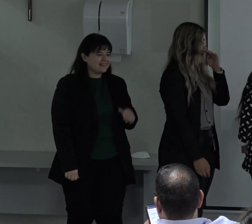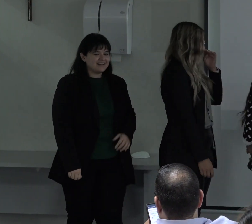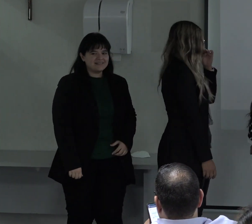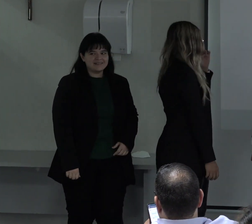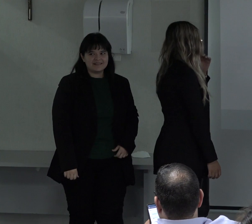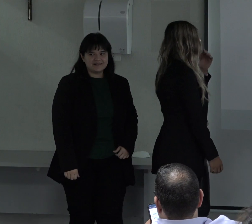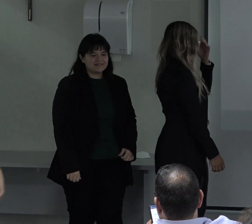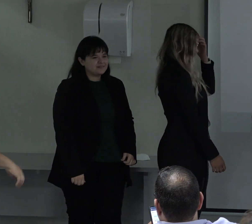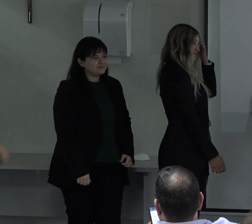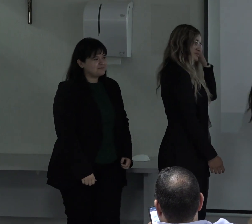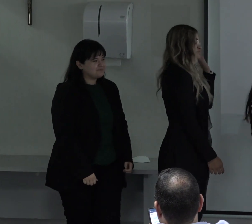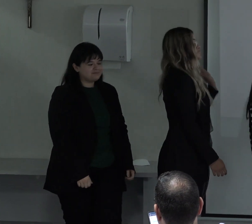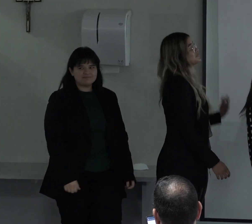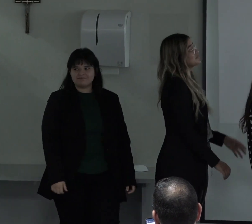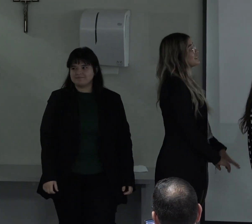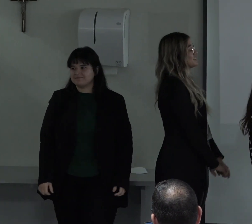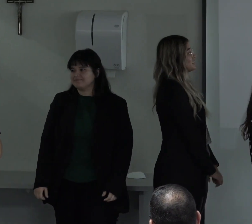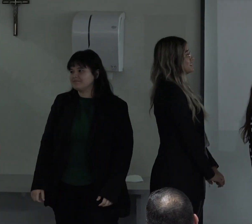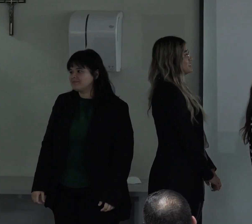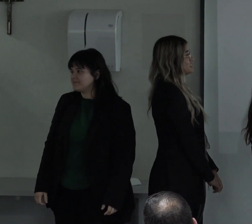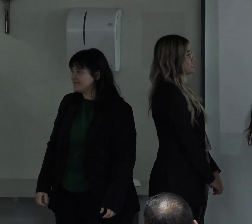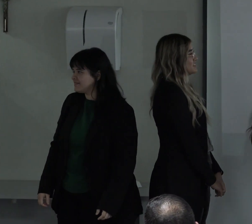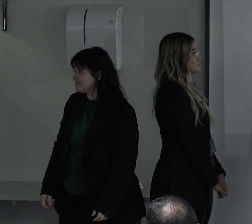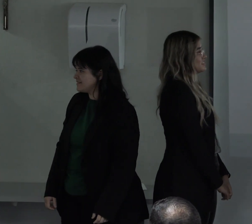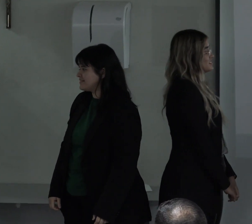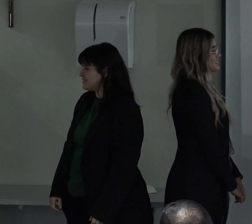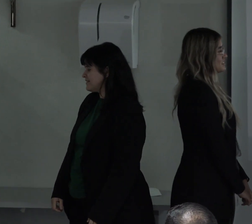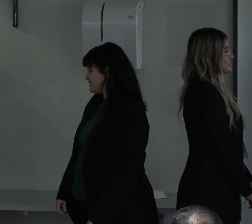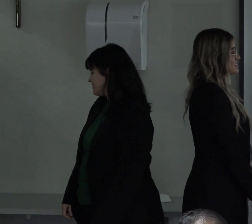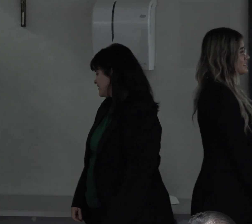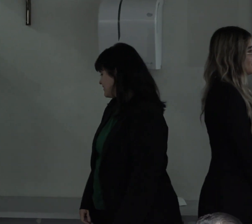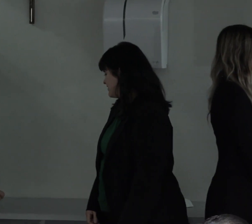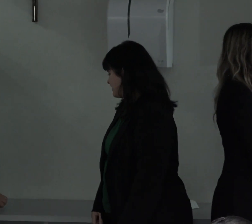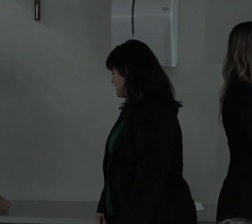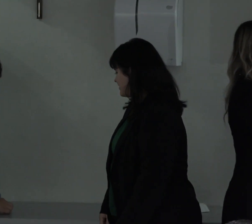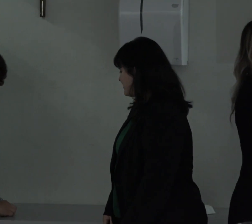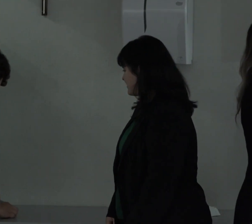hasta que la compañera de atrás toque su hombro se voltean. Voy a dejar un poco el micrófono.